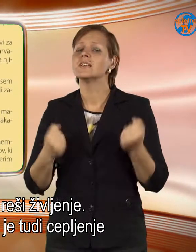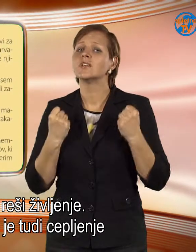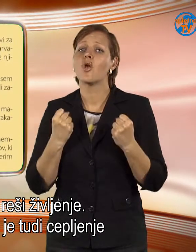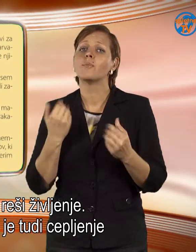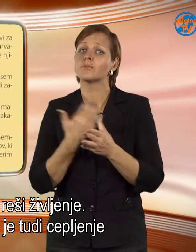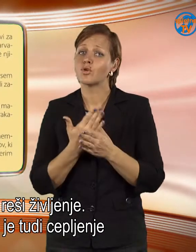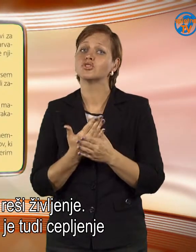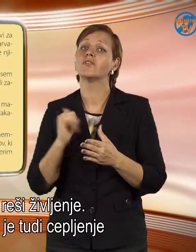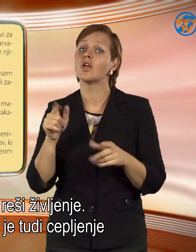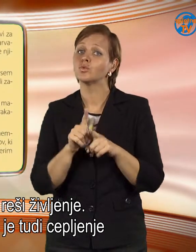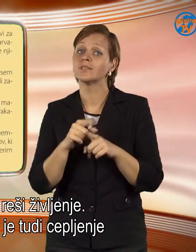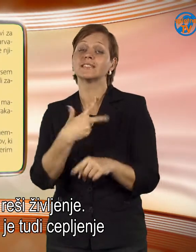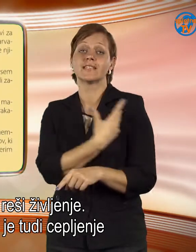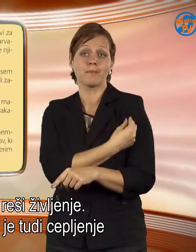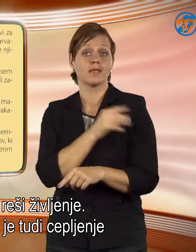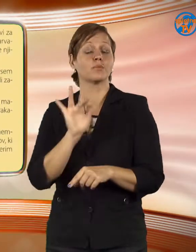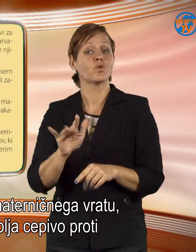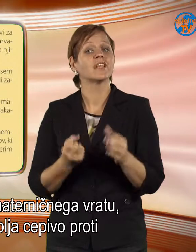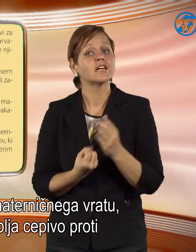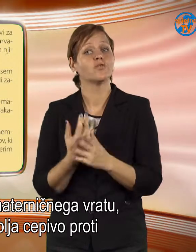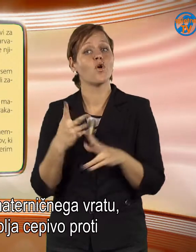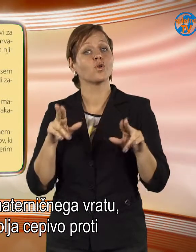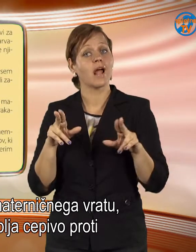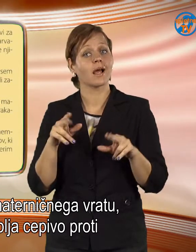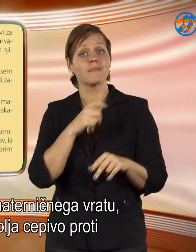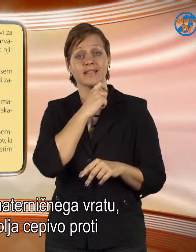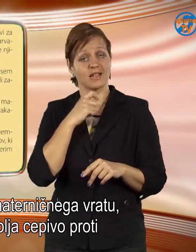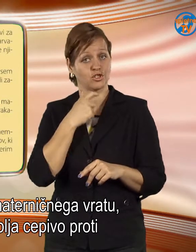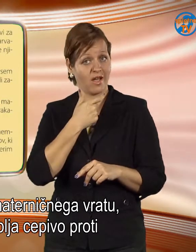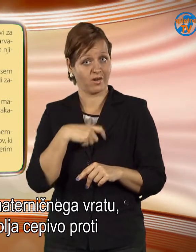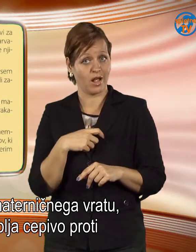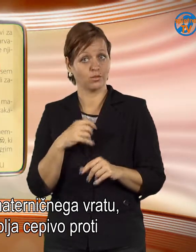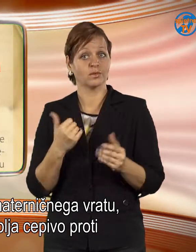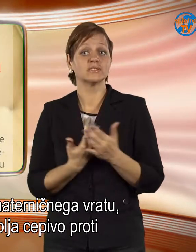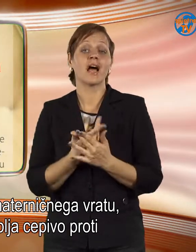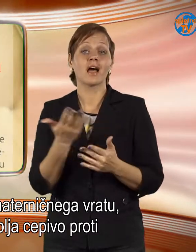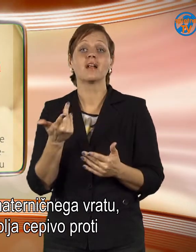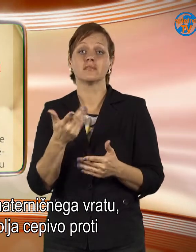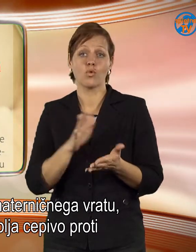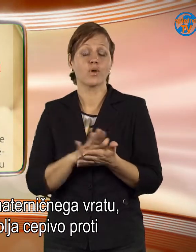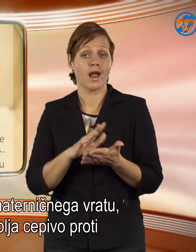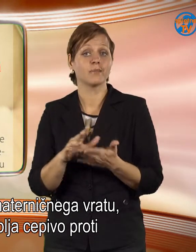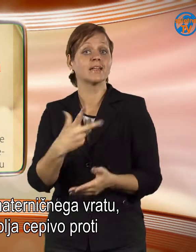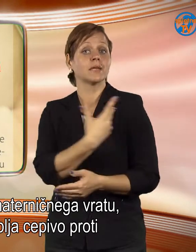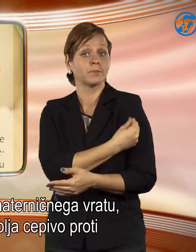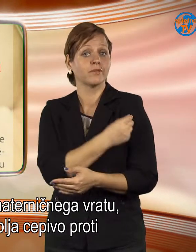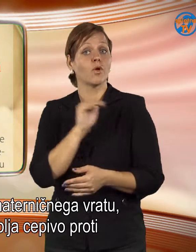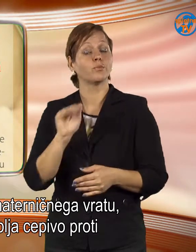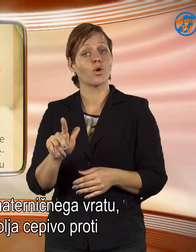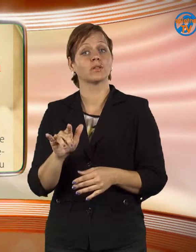Zelo priporočljivo je tudi cepljenje proti razvoju raka materničnega vratu, za kar se uporablja cepivo proti